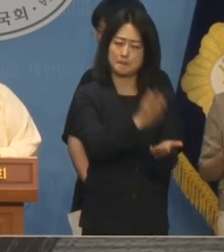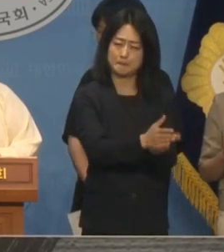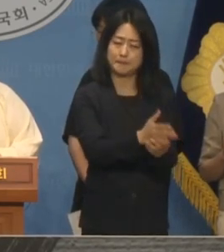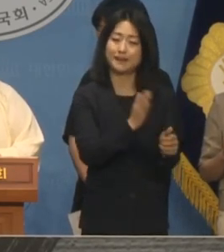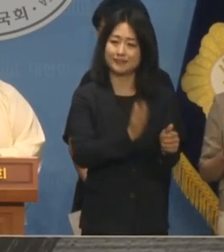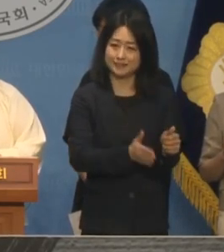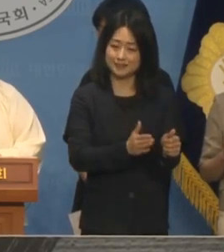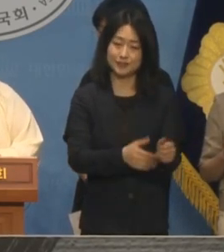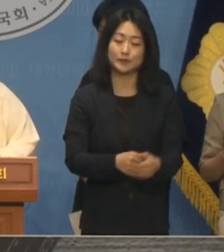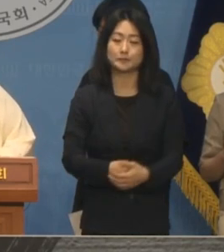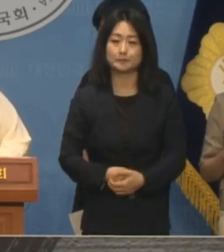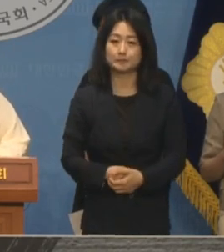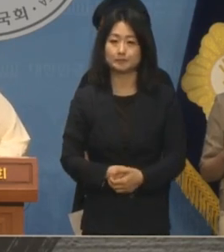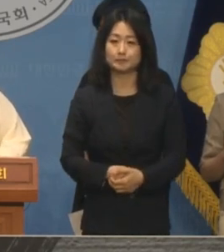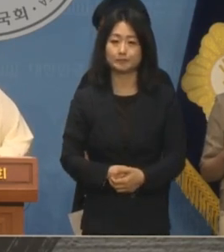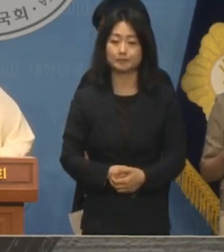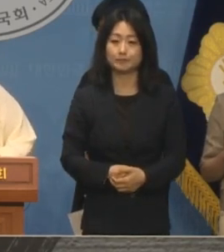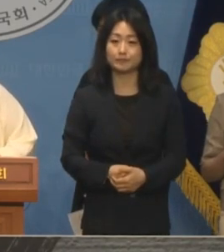정답이 아닙니다.